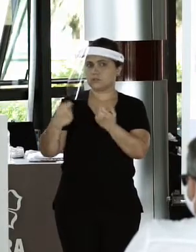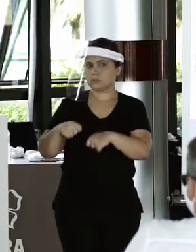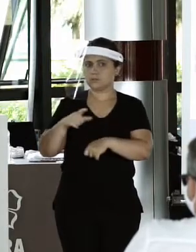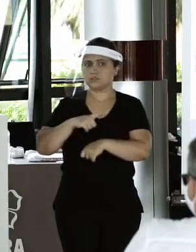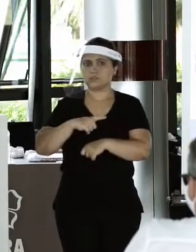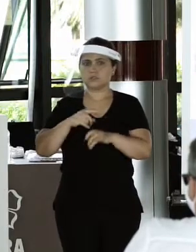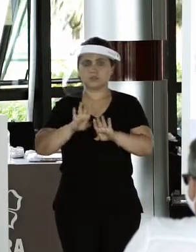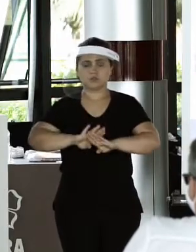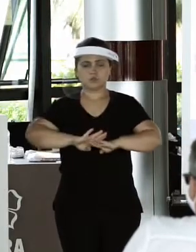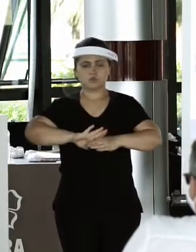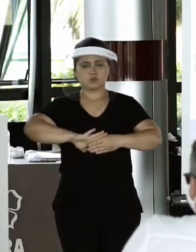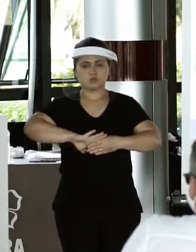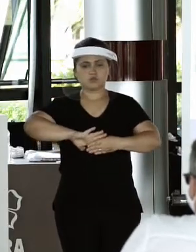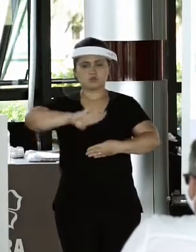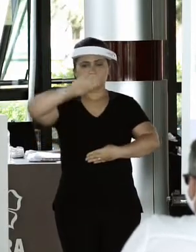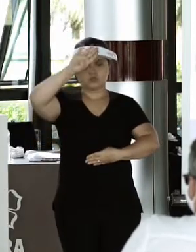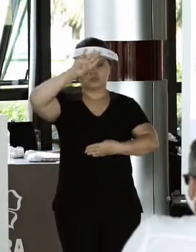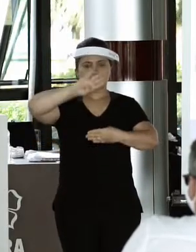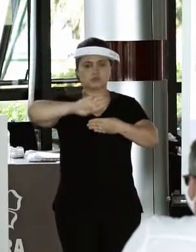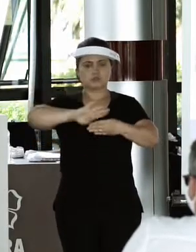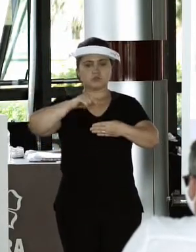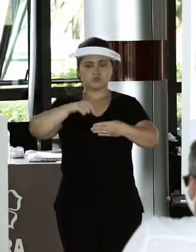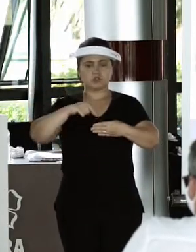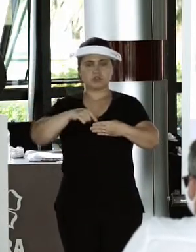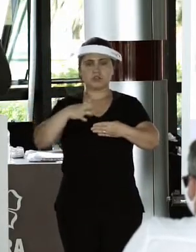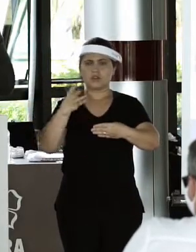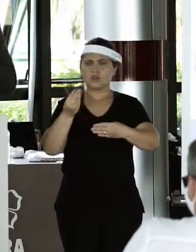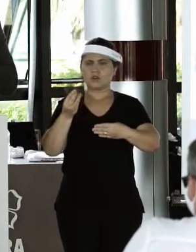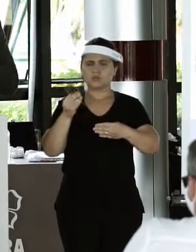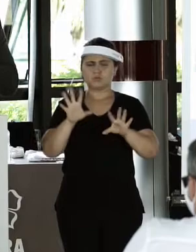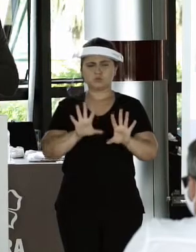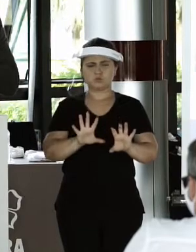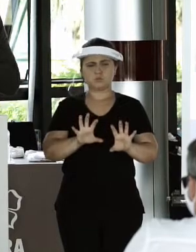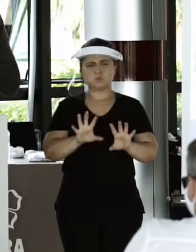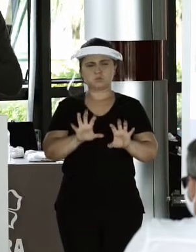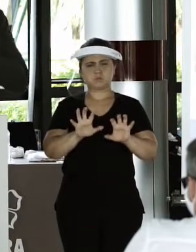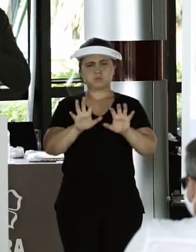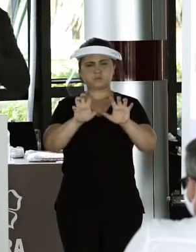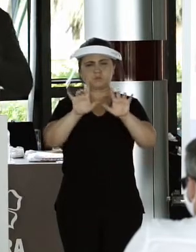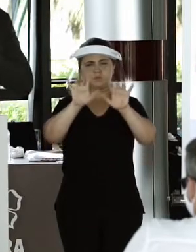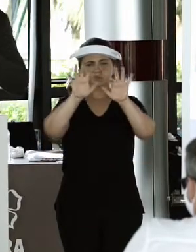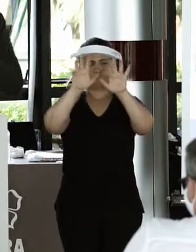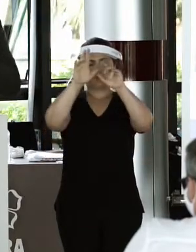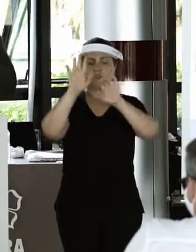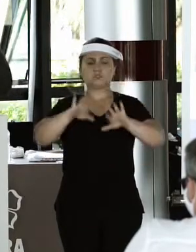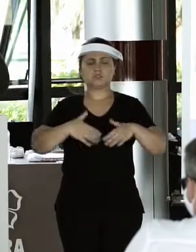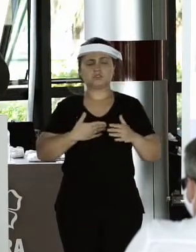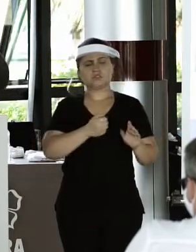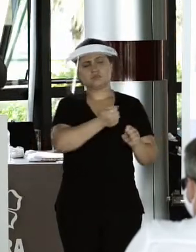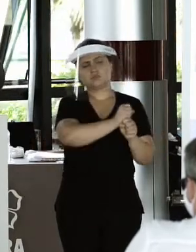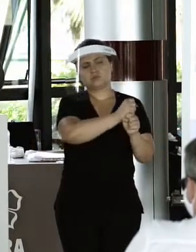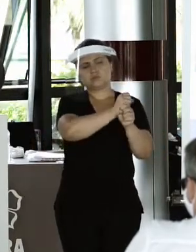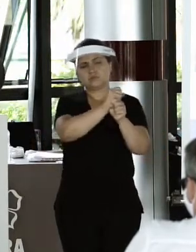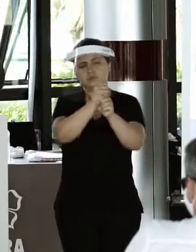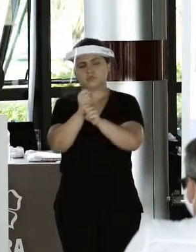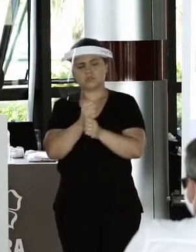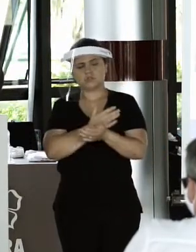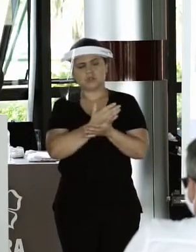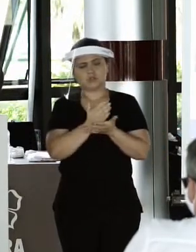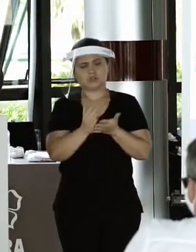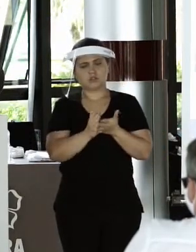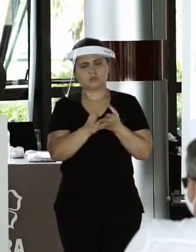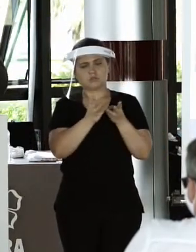Isso aqui é uma fachada. Essa fachada, ela é muito porosa. Então, com o tempo, ela começou a